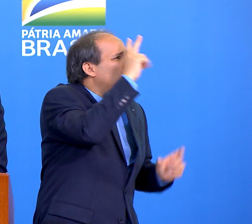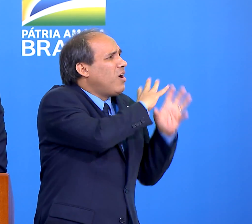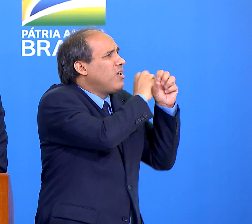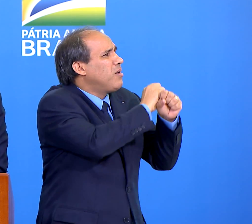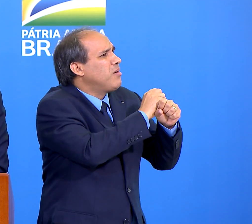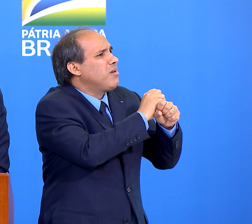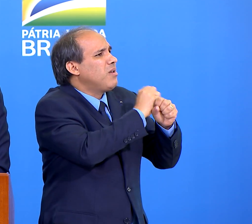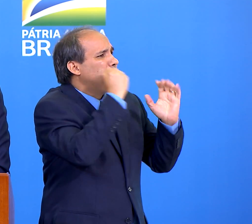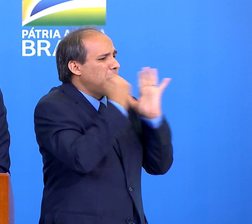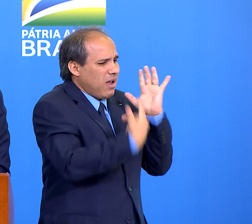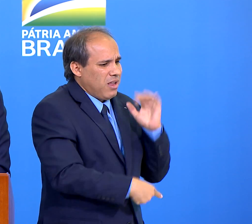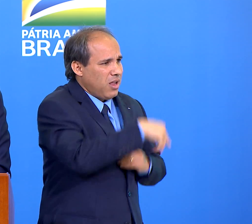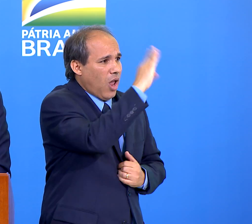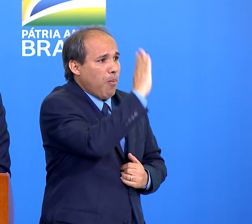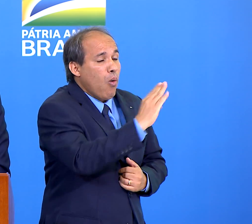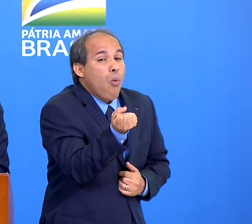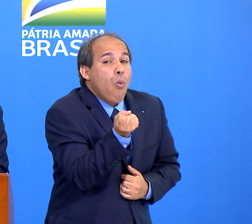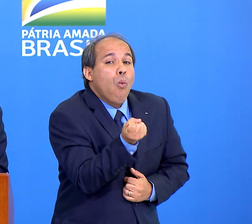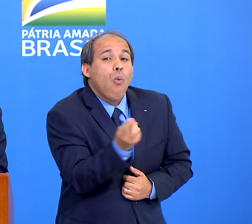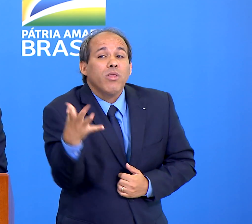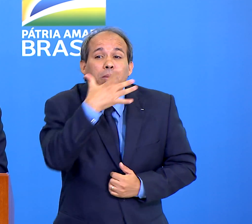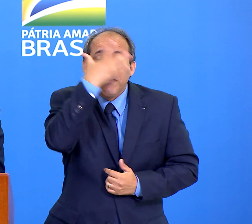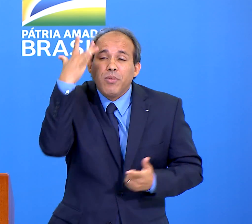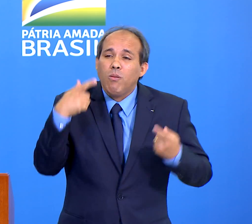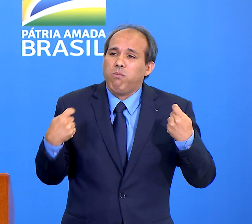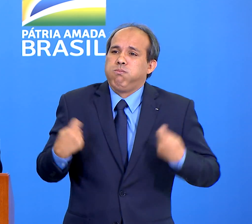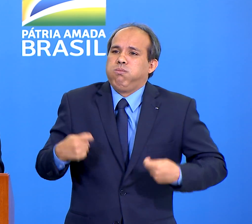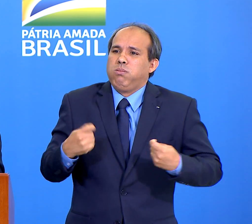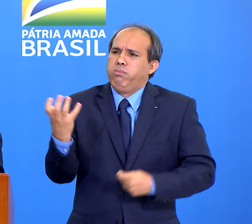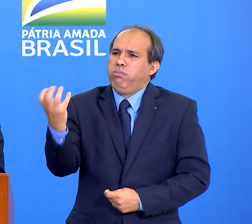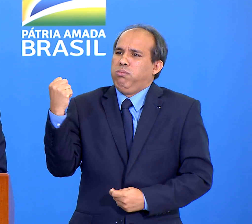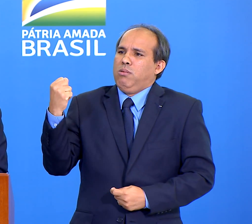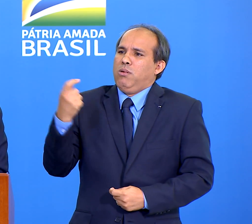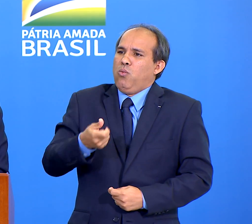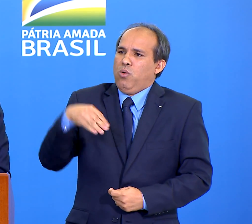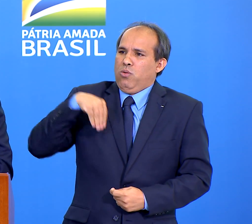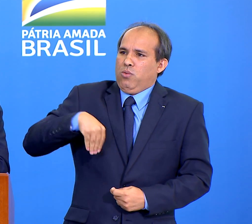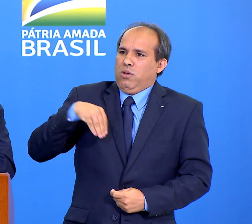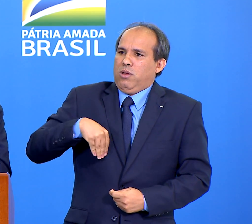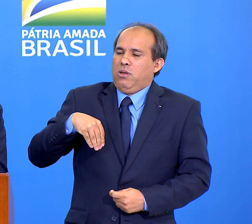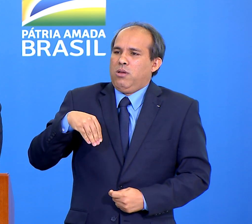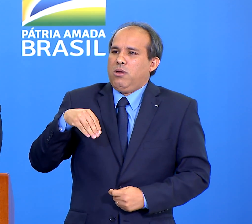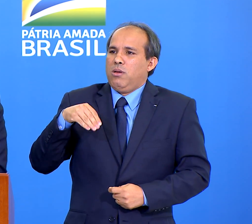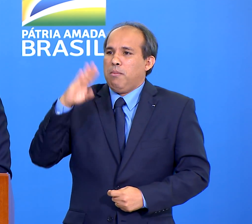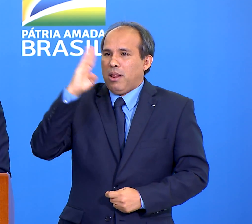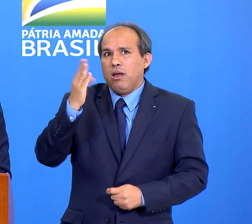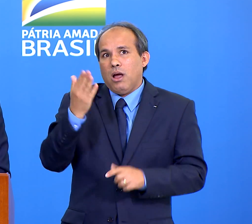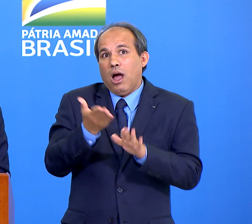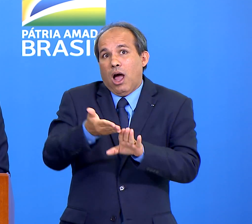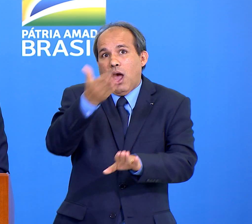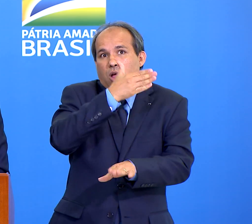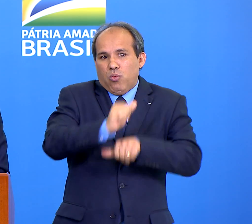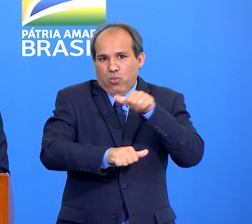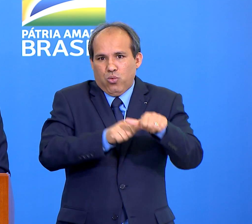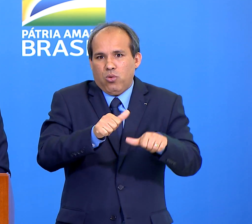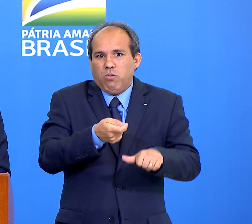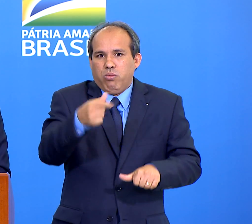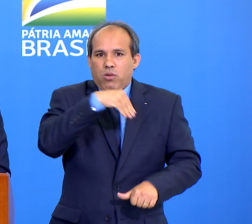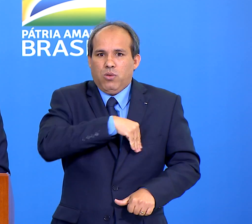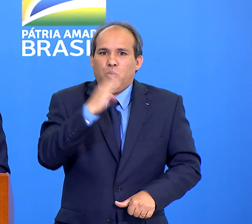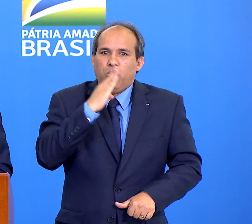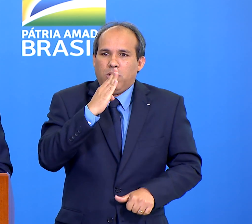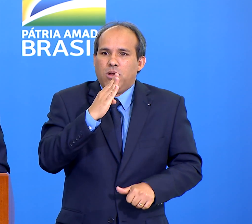porque quando as pessoas precisavam receber o auxílio Brasil que na época do Bolsa Família o auxílio Brasil um programa